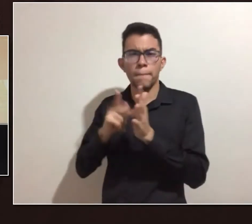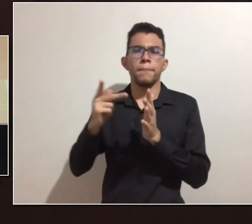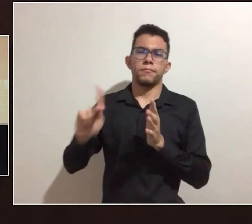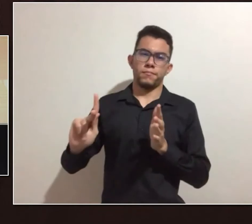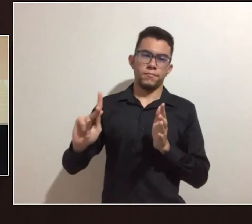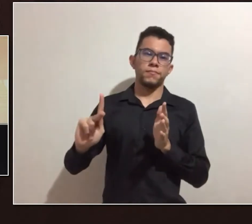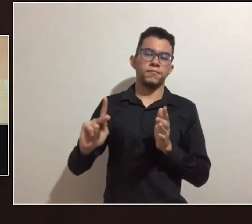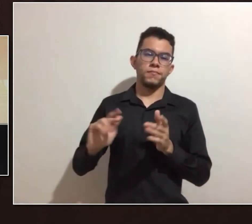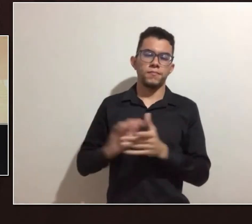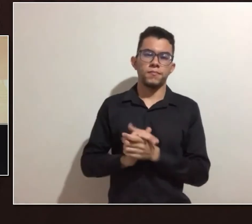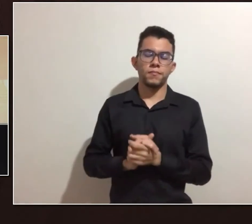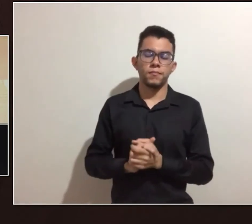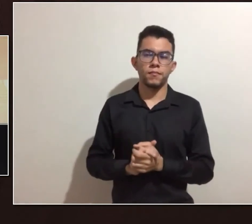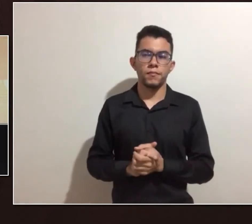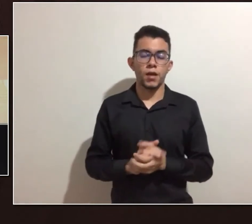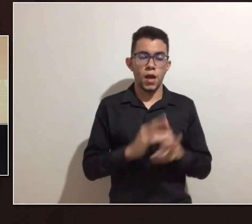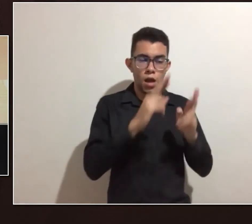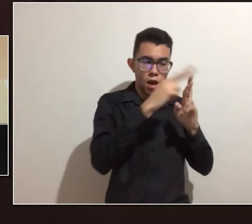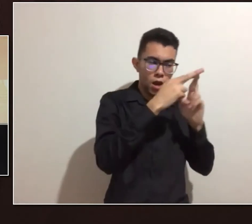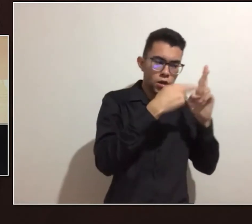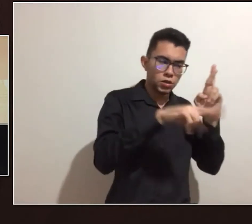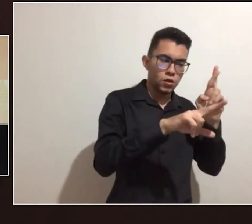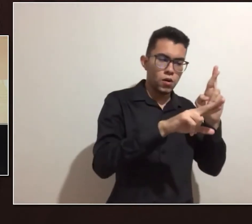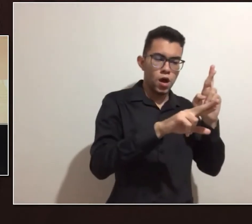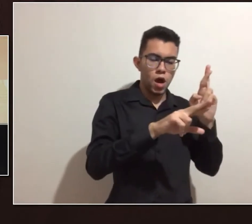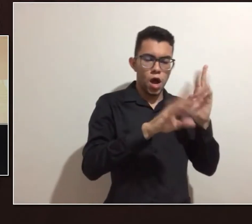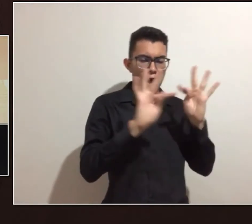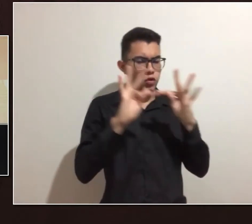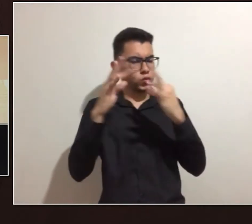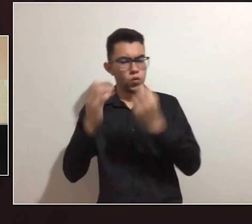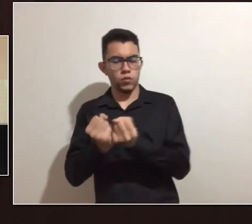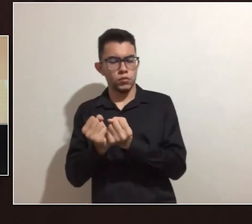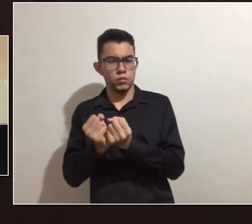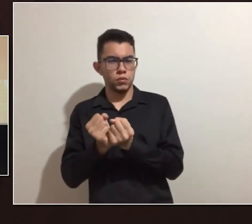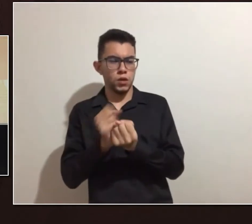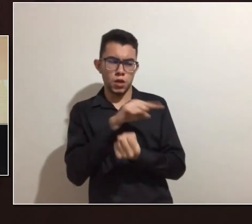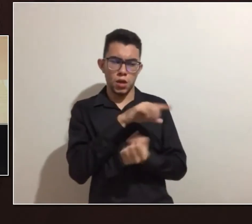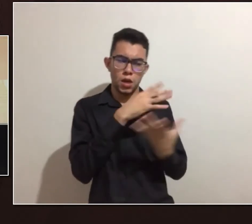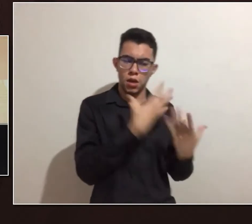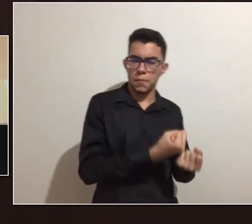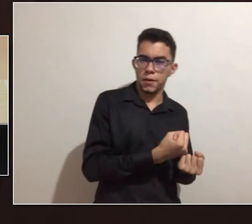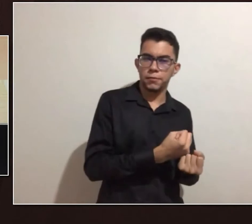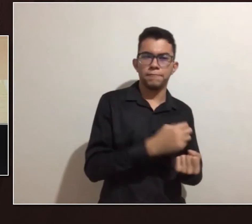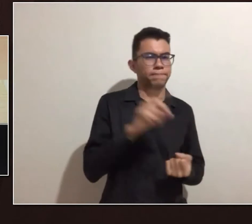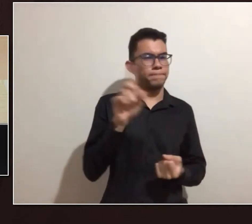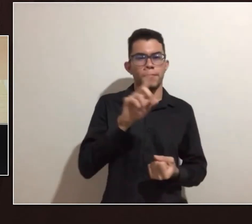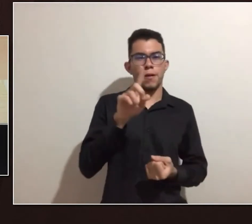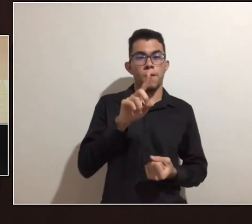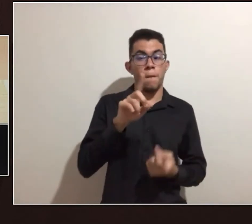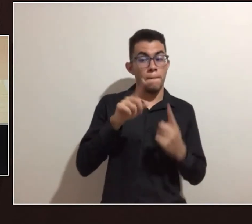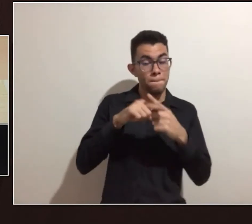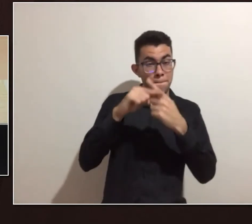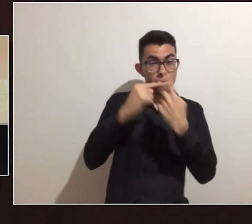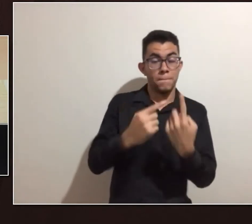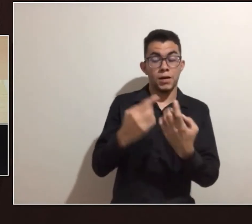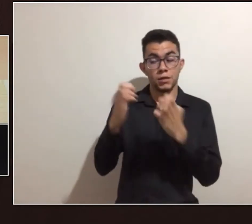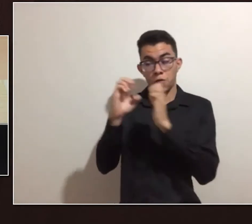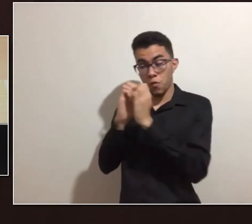Algumas religiões não são para todos. Não é para todos. Mas o evangelho é para todos.